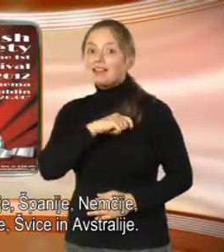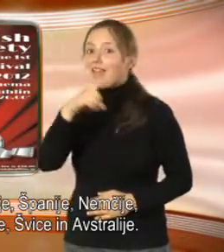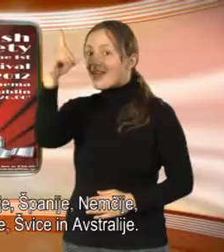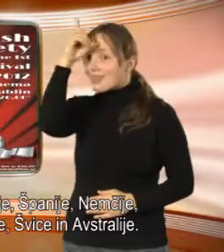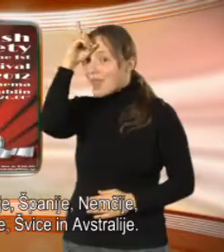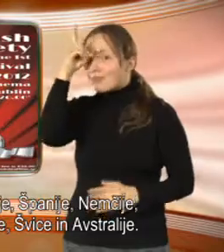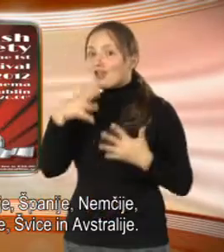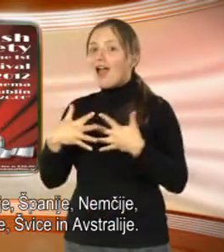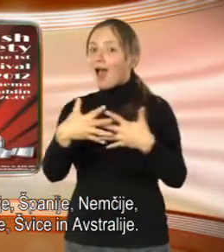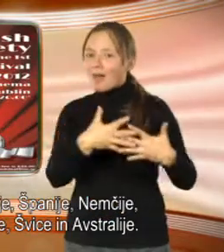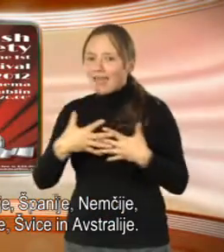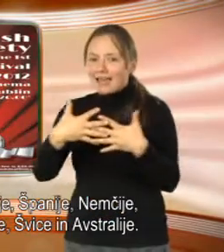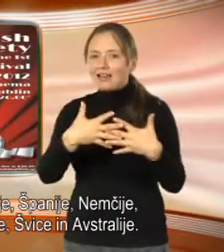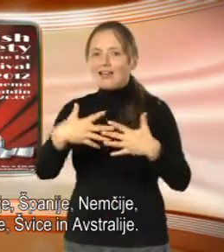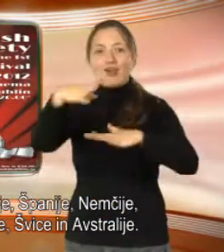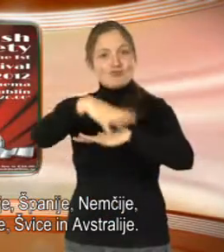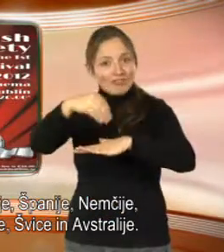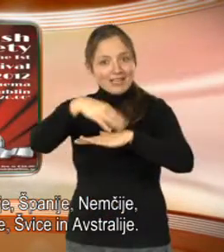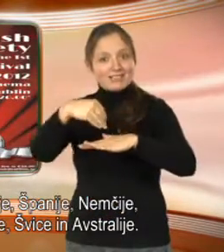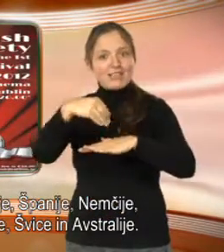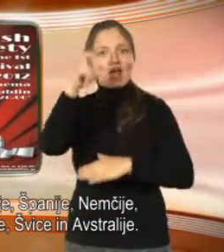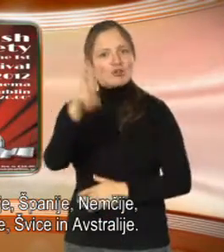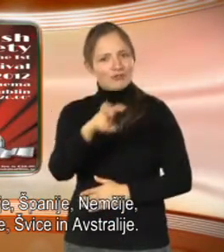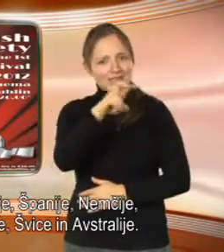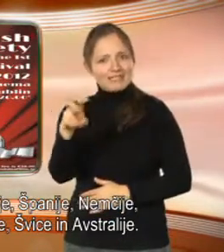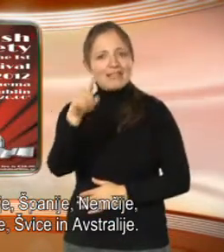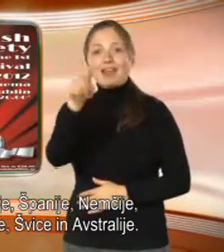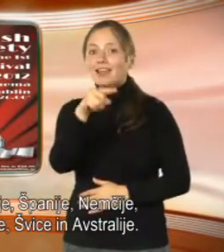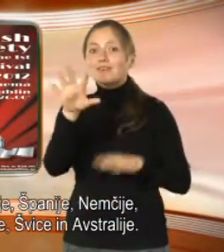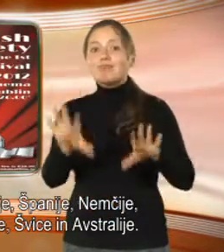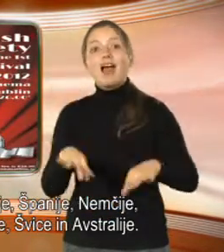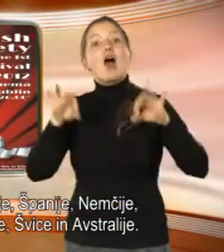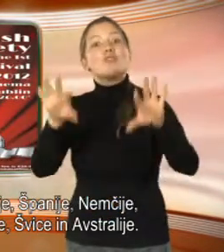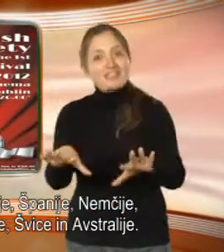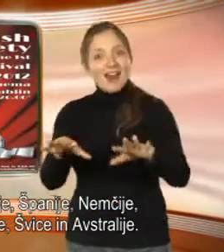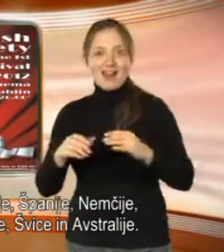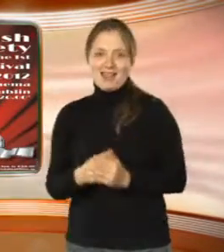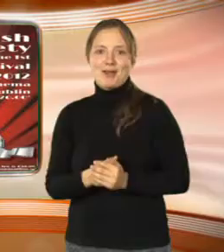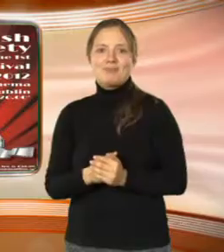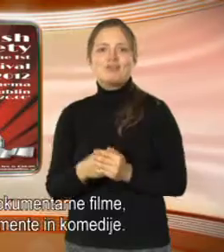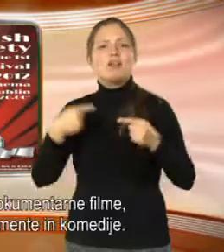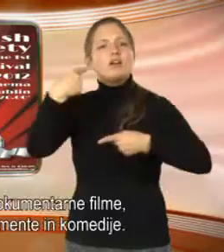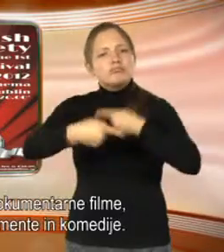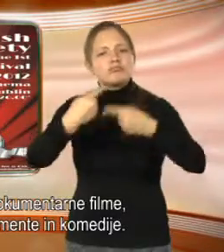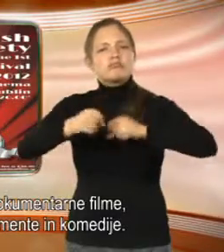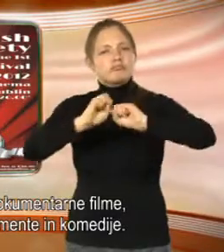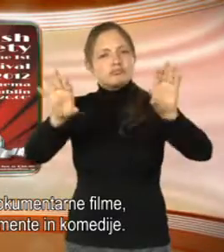Španije, Nemčije, Amerike, Švedske, Švice in Avstralije. Predvajali so